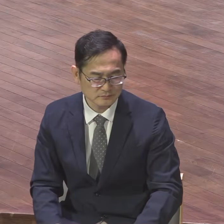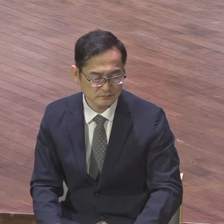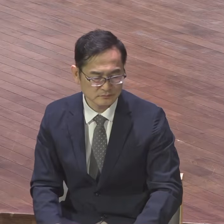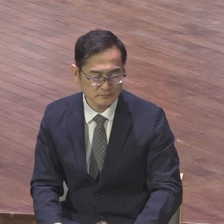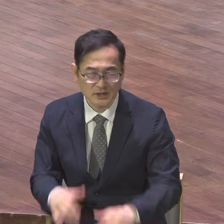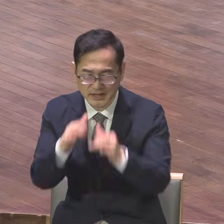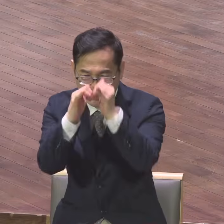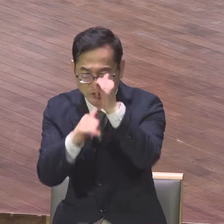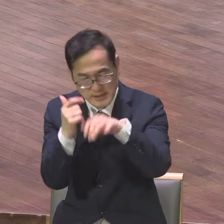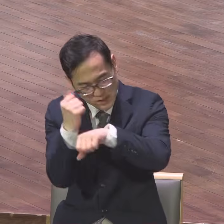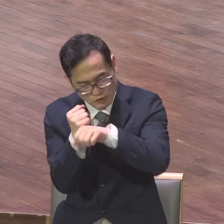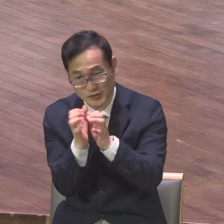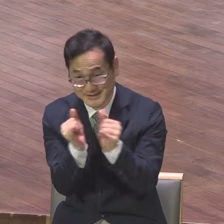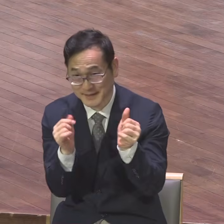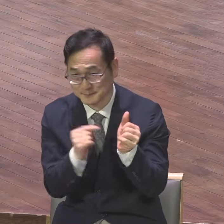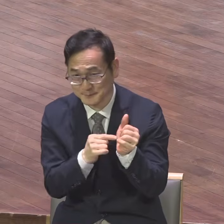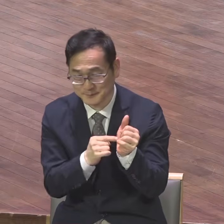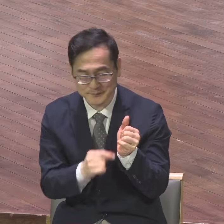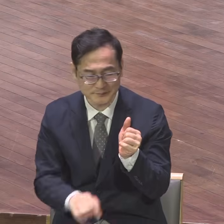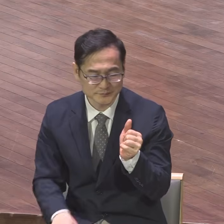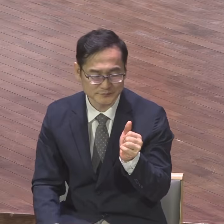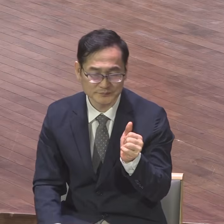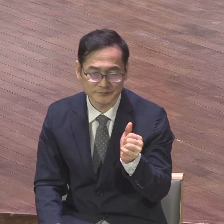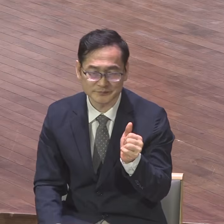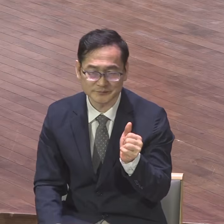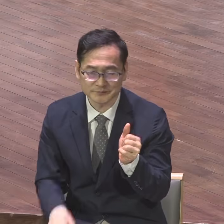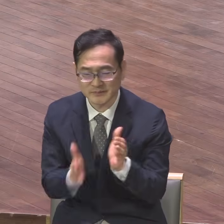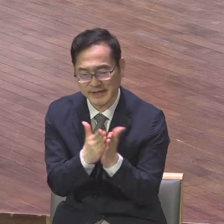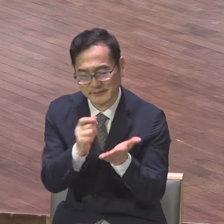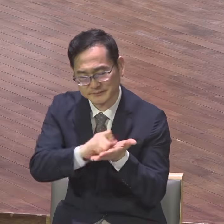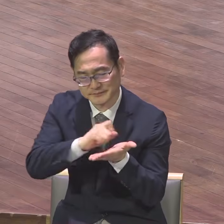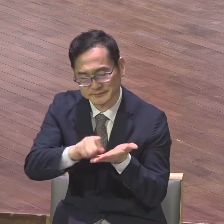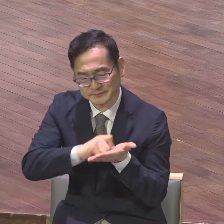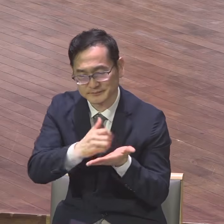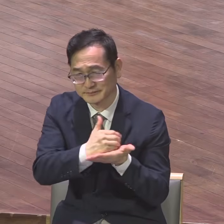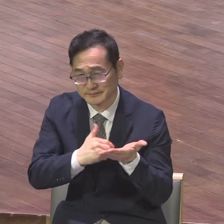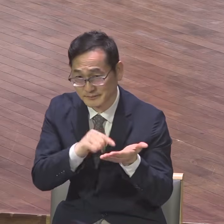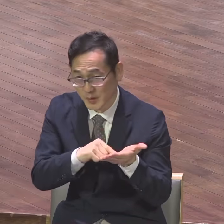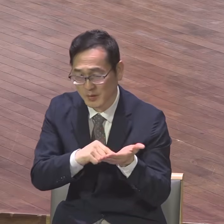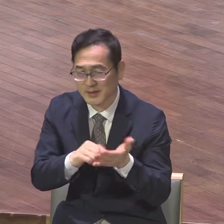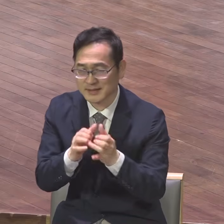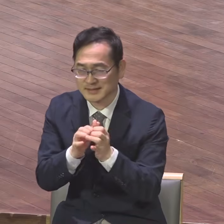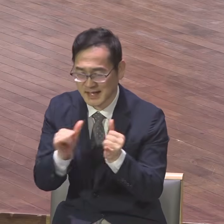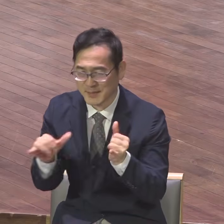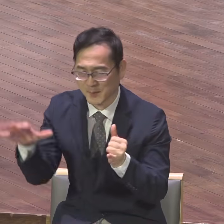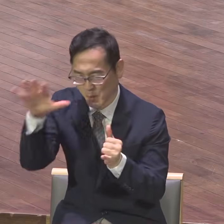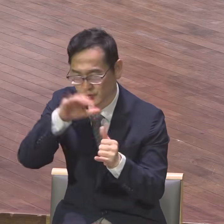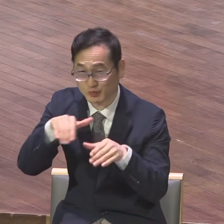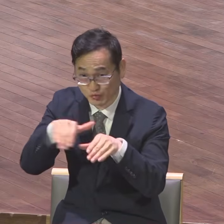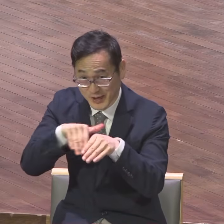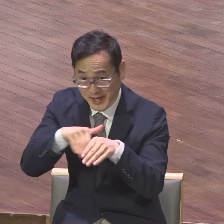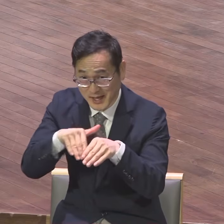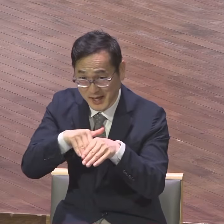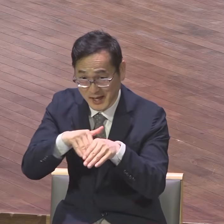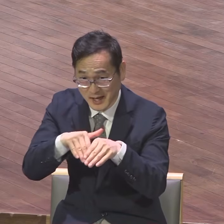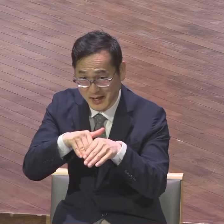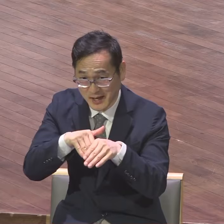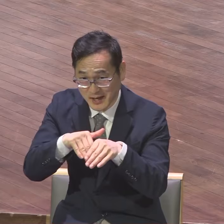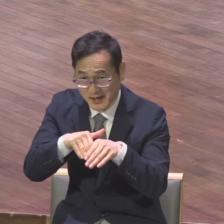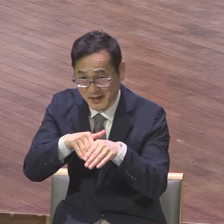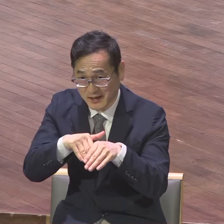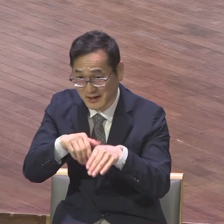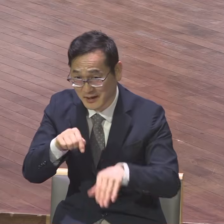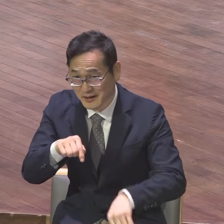아놀드 토인비가 역사의 연구라고 하는 저서에서 인간의 모든 문명과 이 문화는